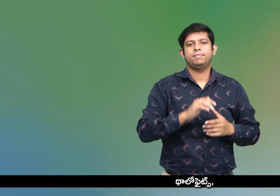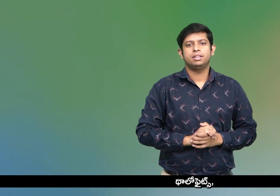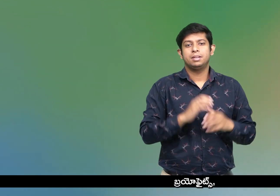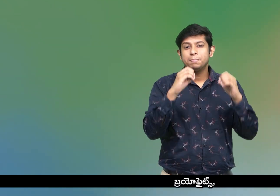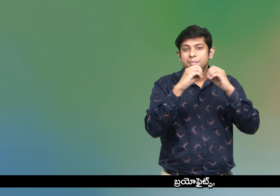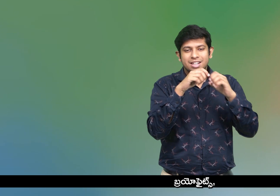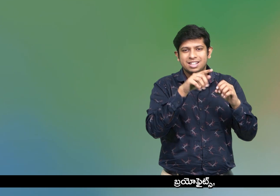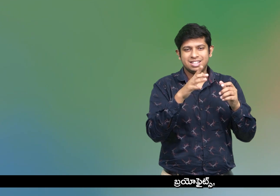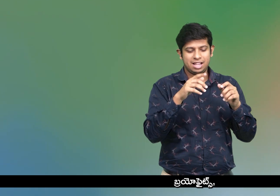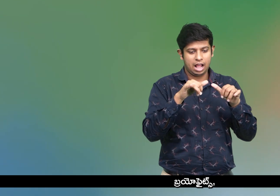బ్రయోఫైట్స్,